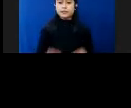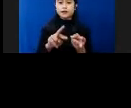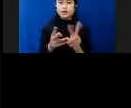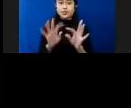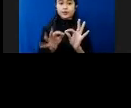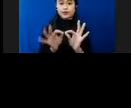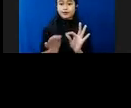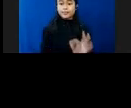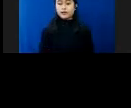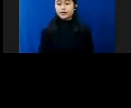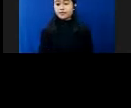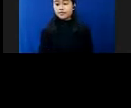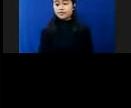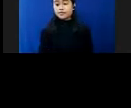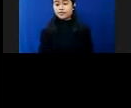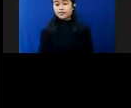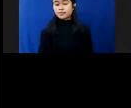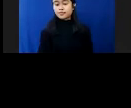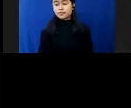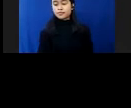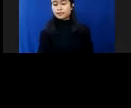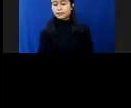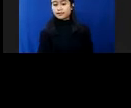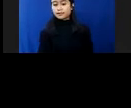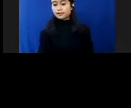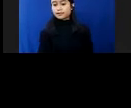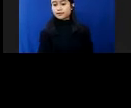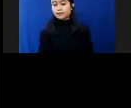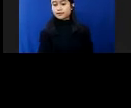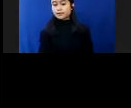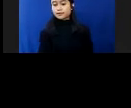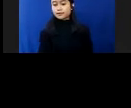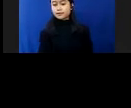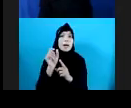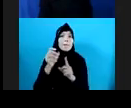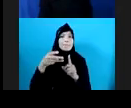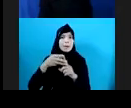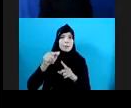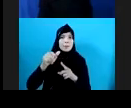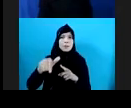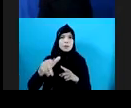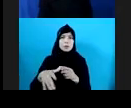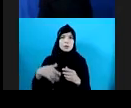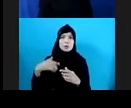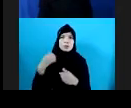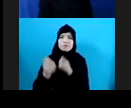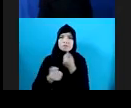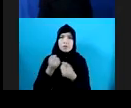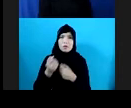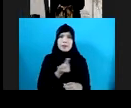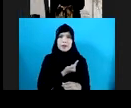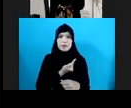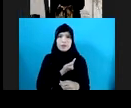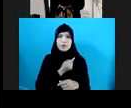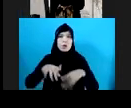Sedangkan Untuk Anak Anak Yang Dipekerjakan Di pub Dan Sebagainya Itu Dilakukan Baik Secara Individu Ataupun Secara